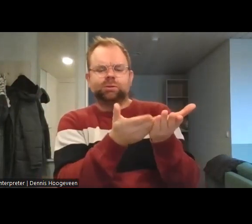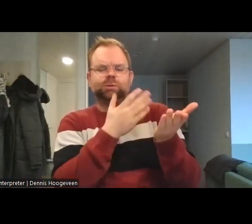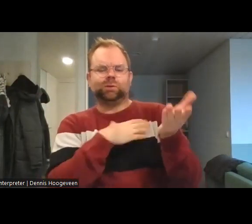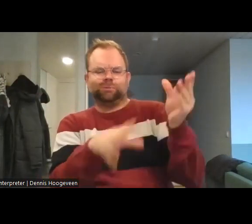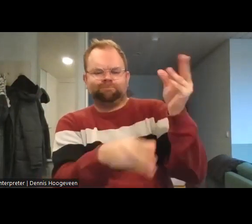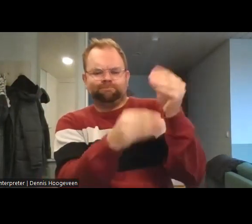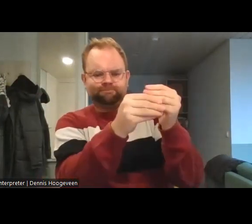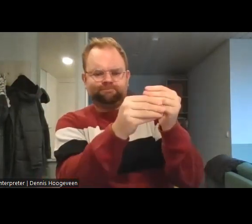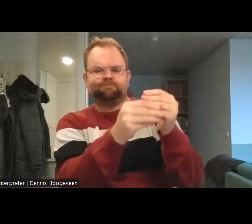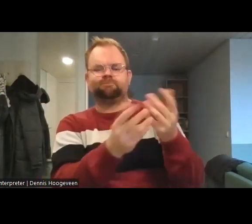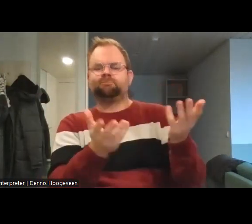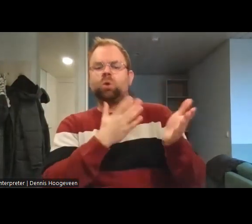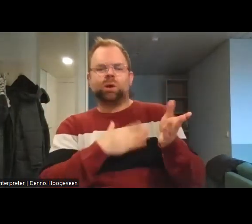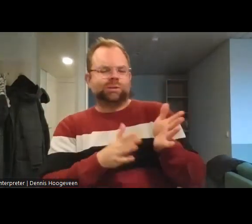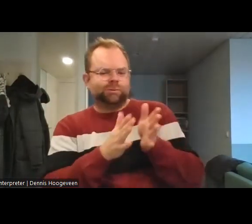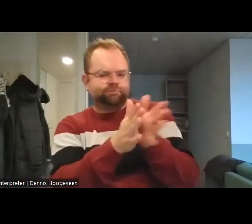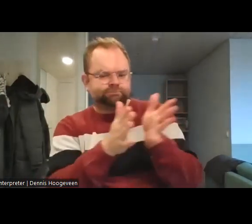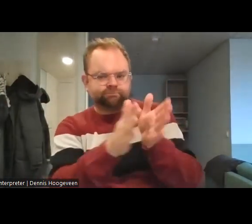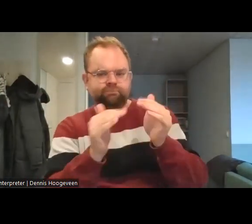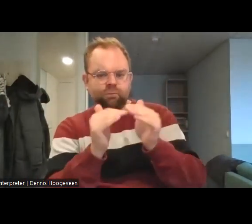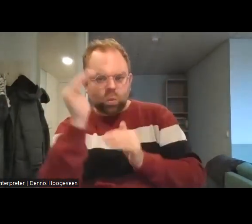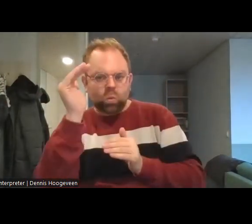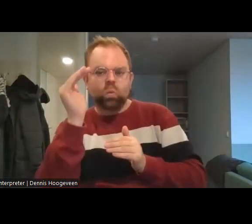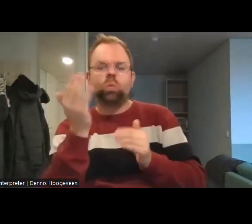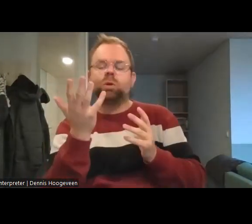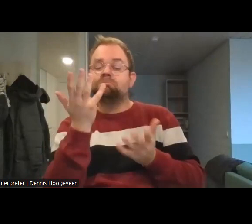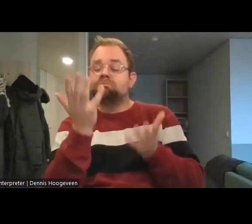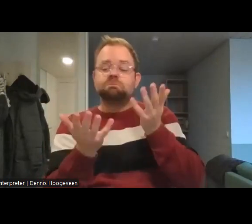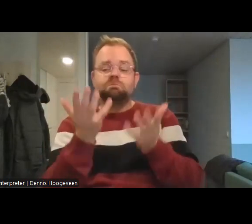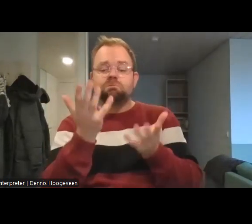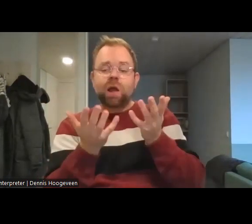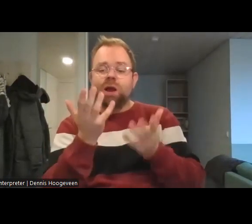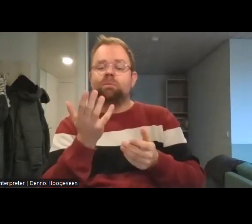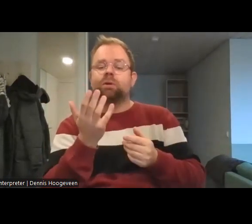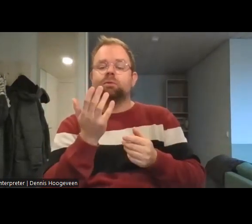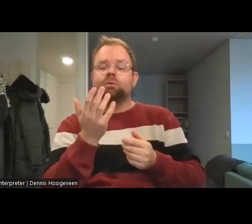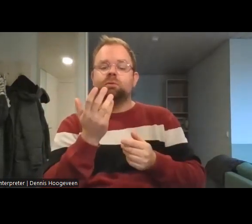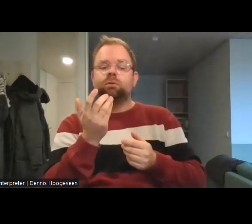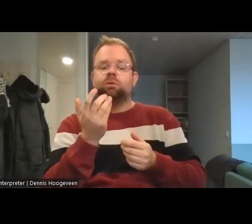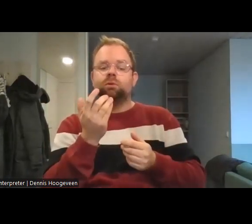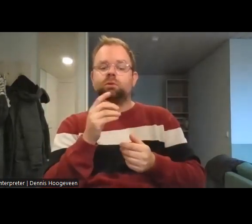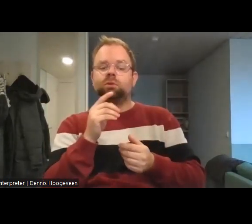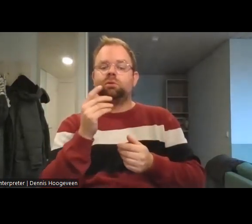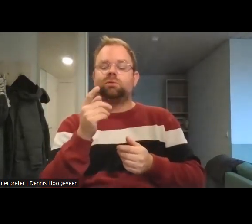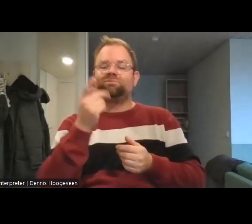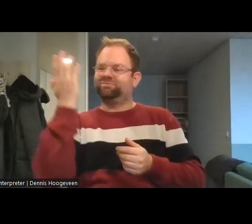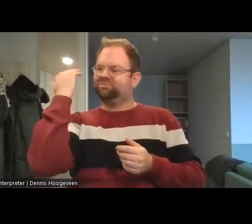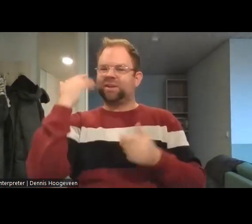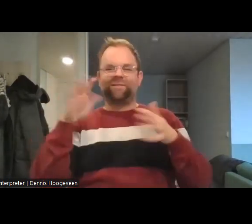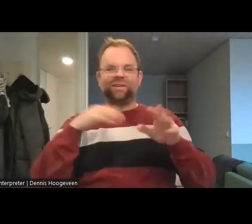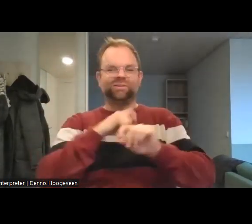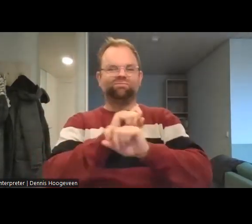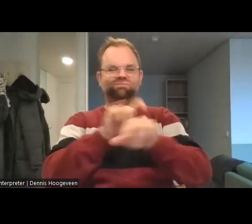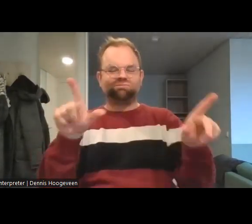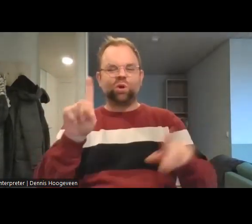dans notre petit questionnaire, expliquer pourquoi vous avez sélectionné ces réponses. Vous avez